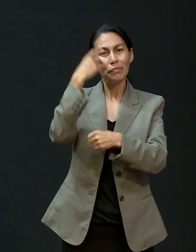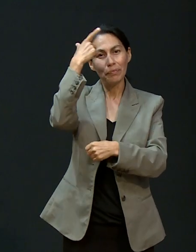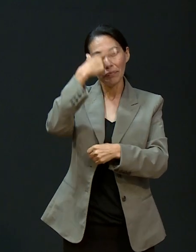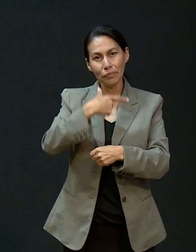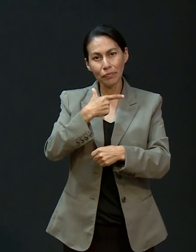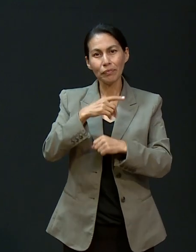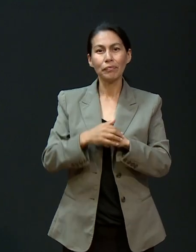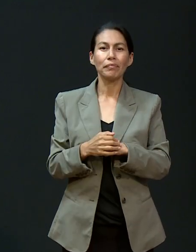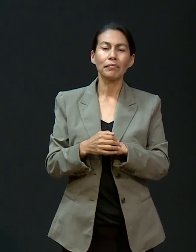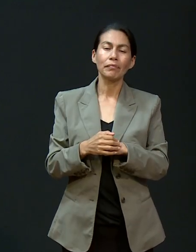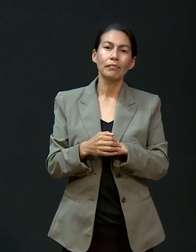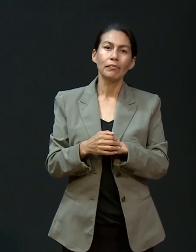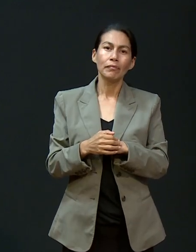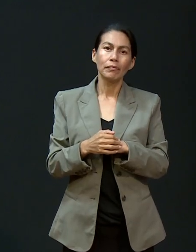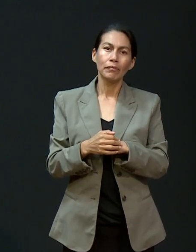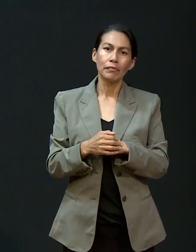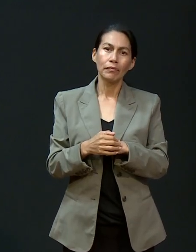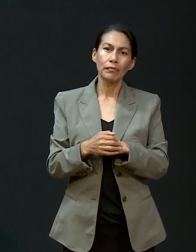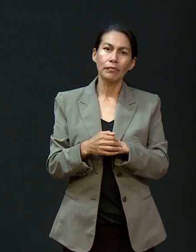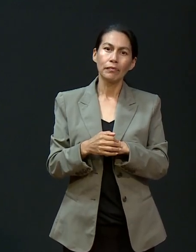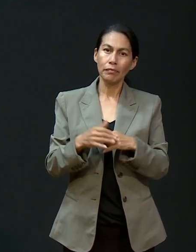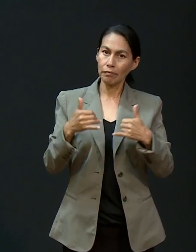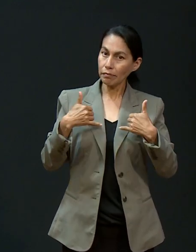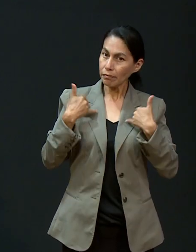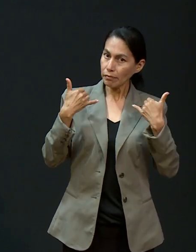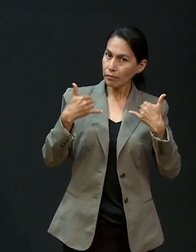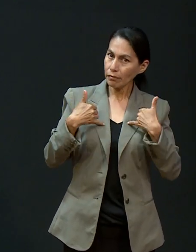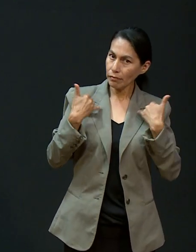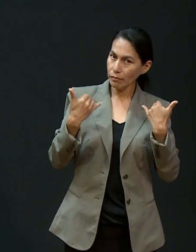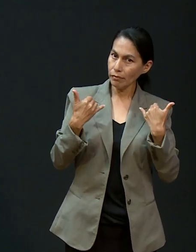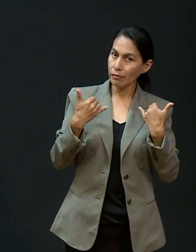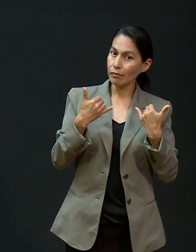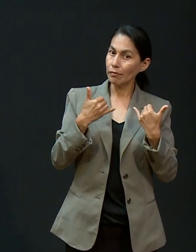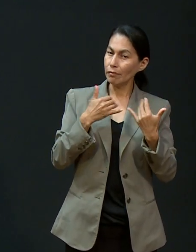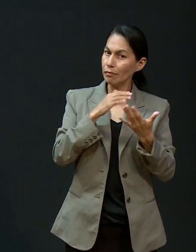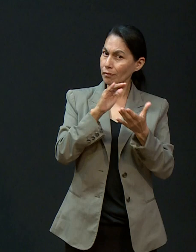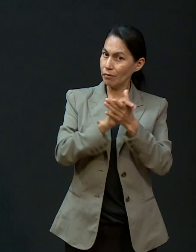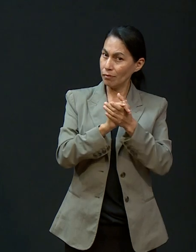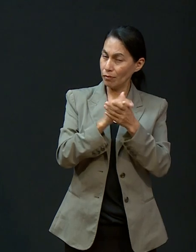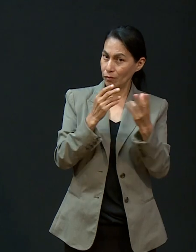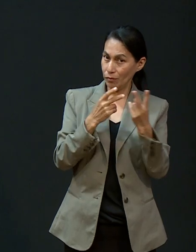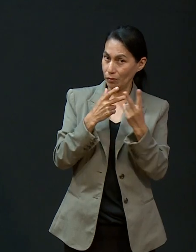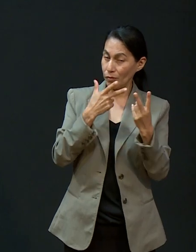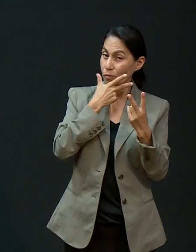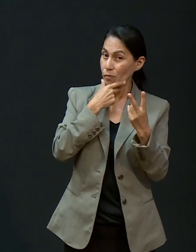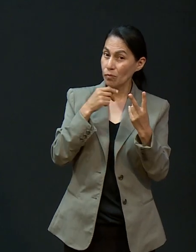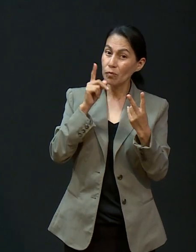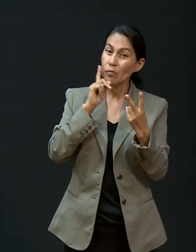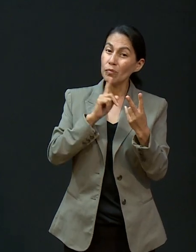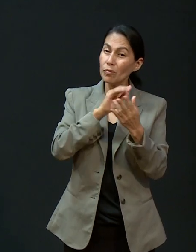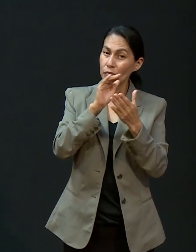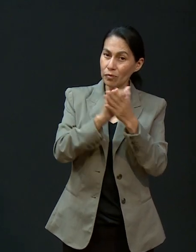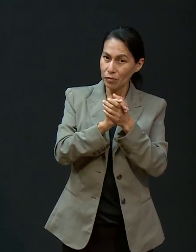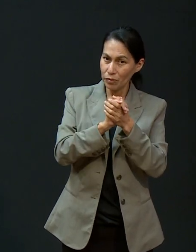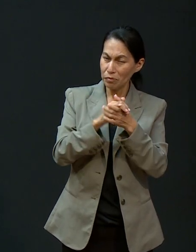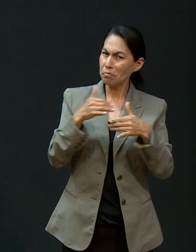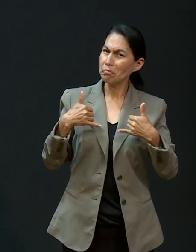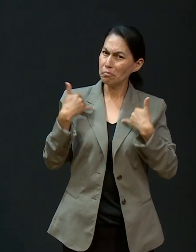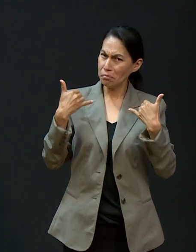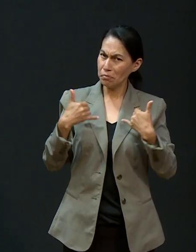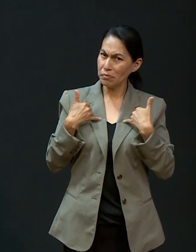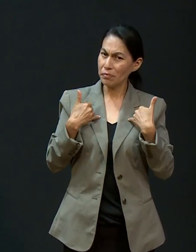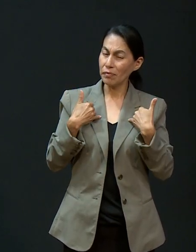Esta noche platicaremos con una joven pareja, un joven matrimonio